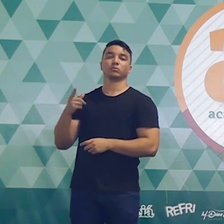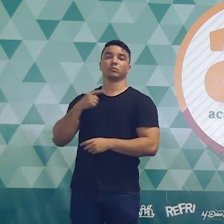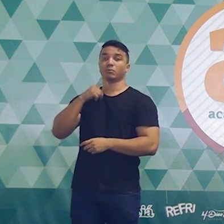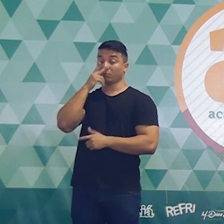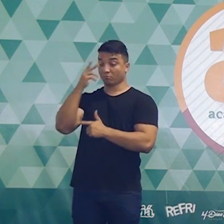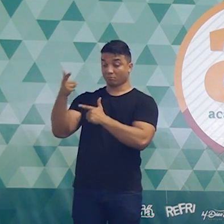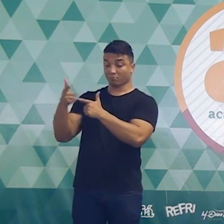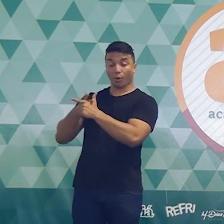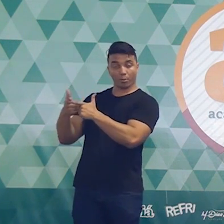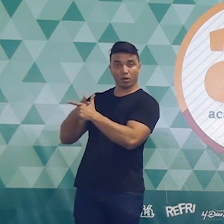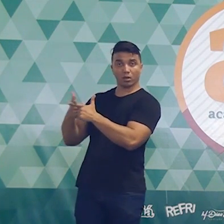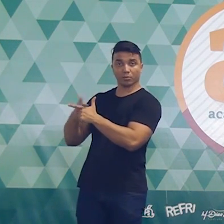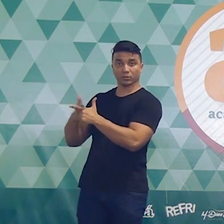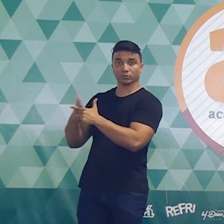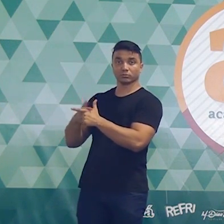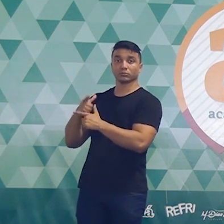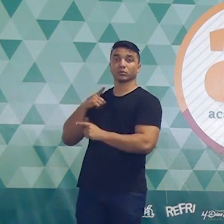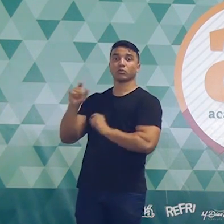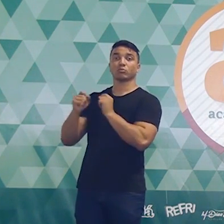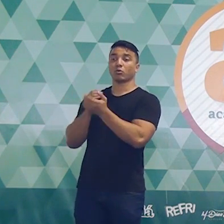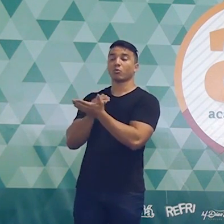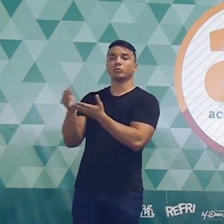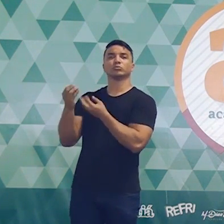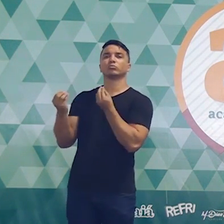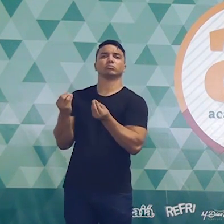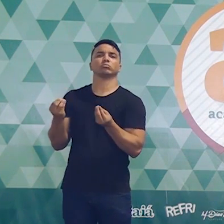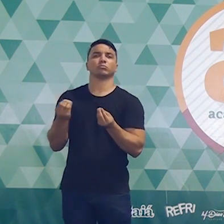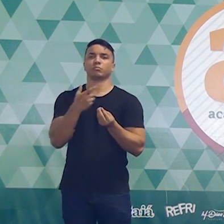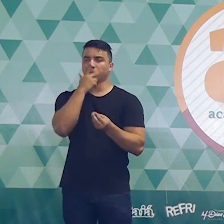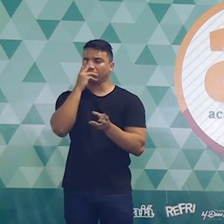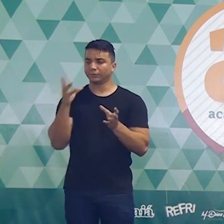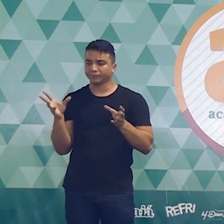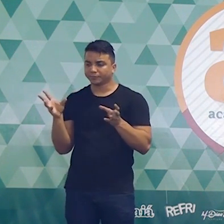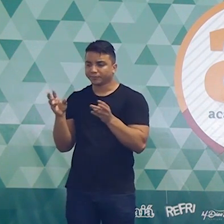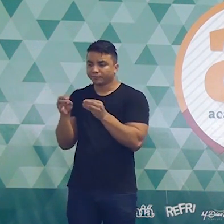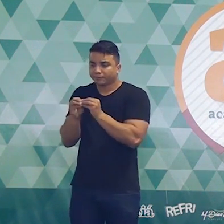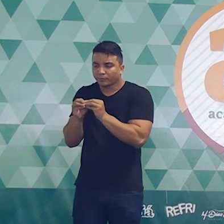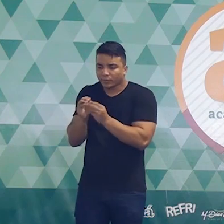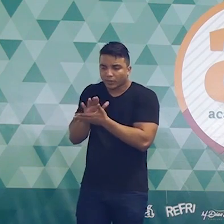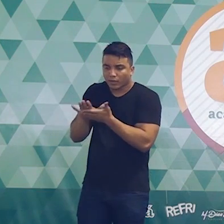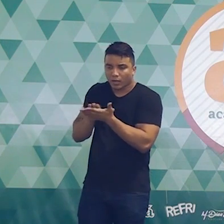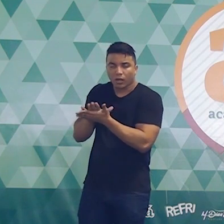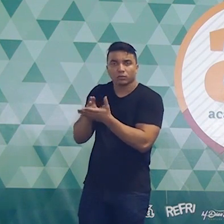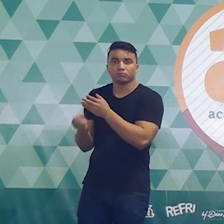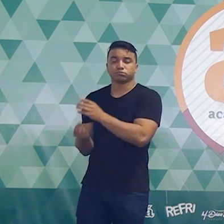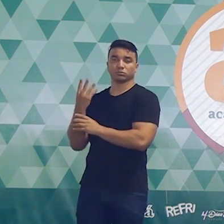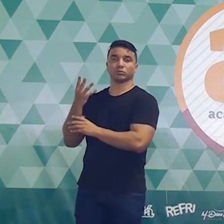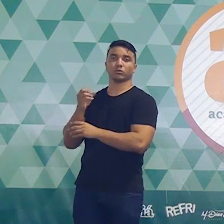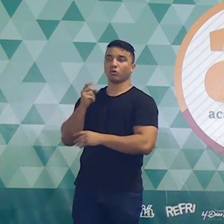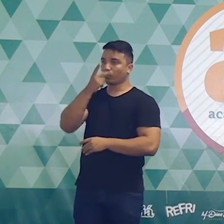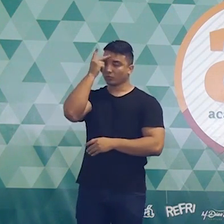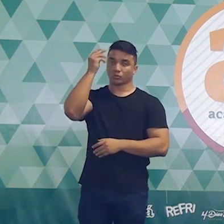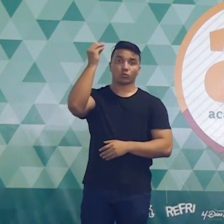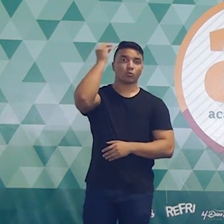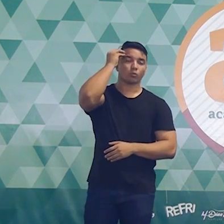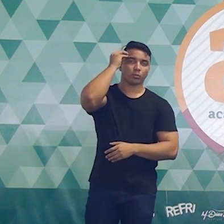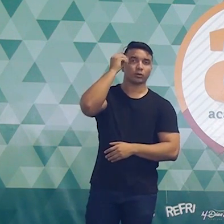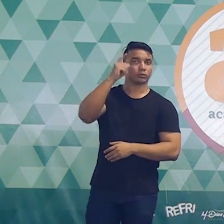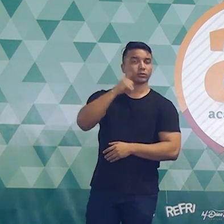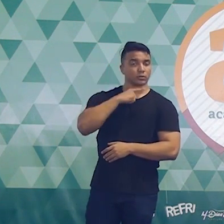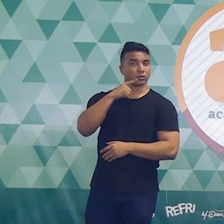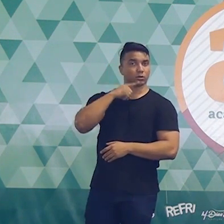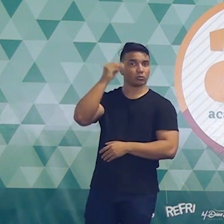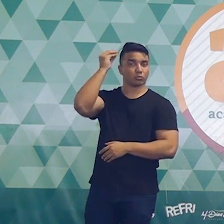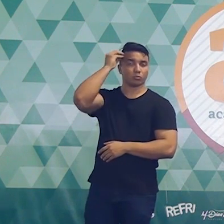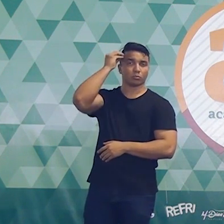É um problema. Problema surge do nada ou alguém tem culpa? Eu queria ouvir. Problema surge do